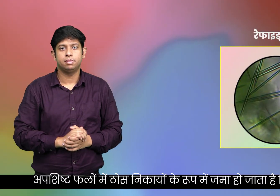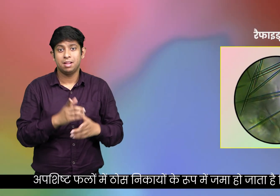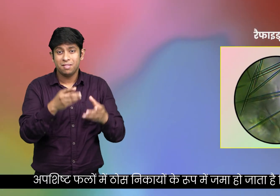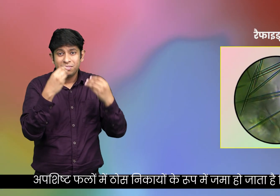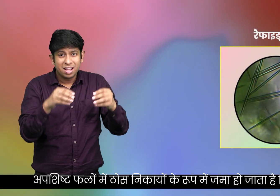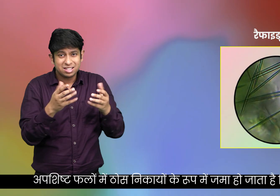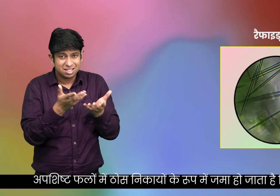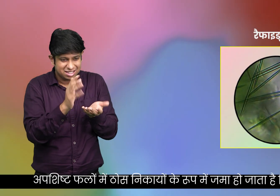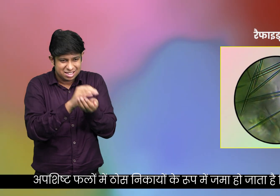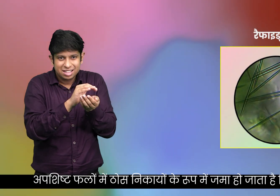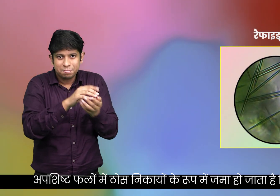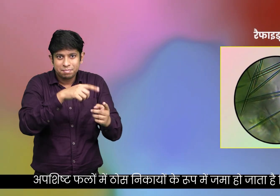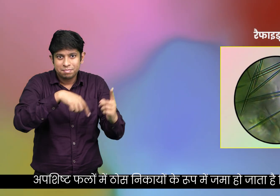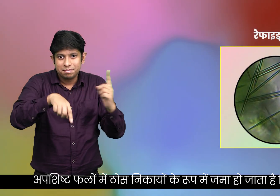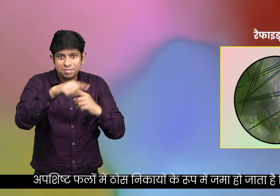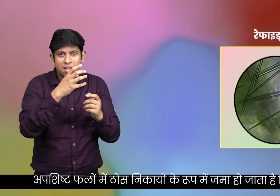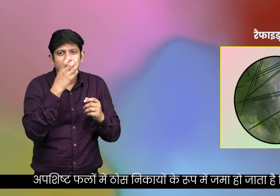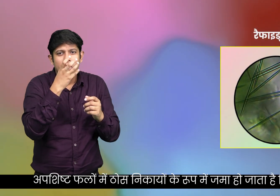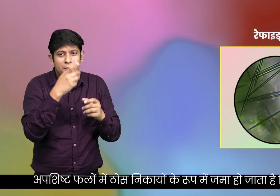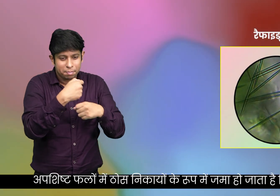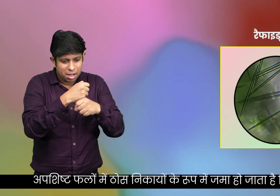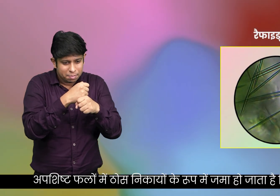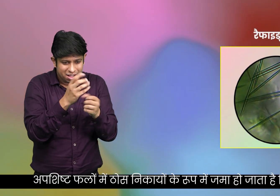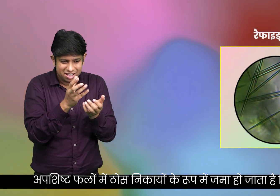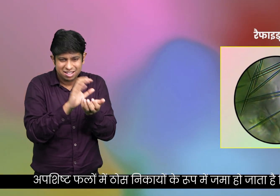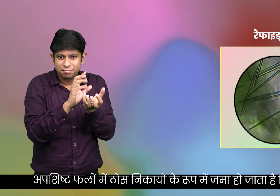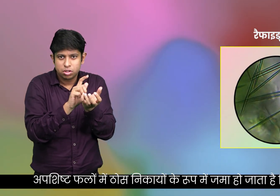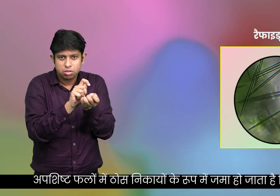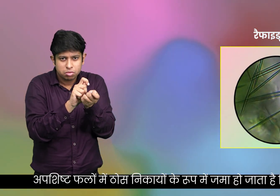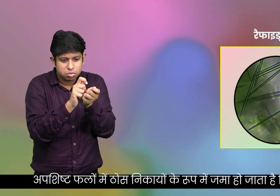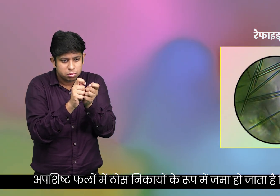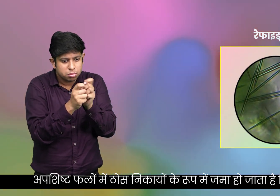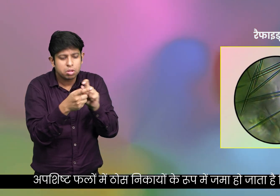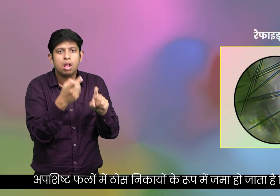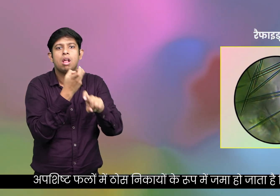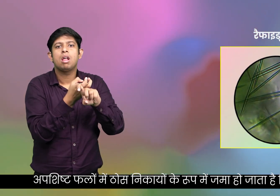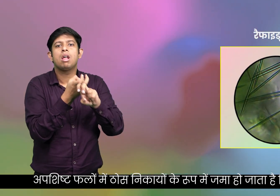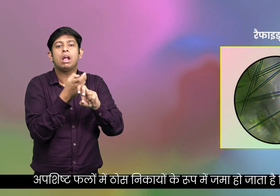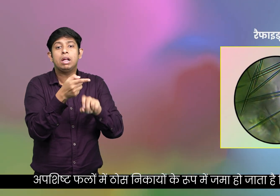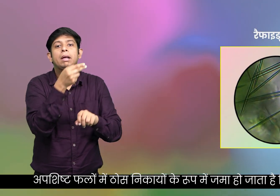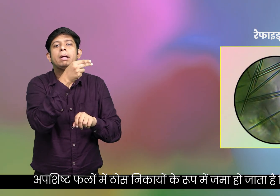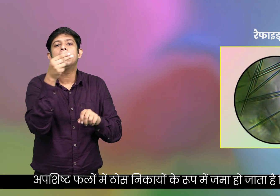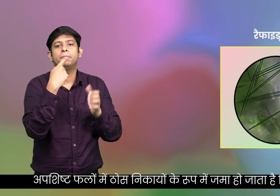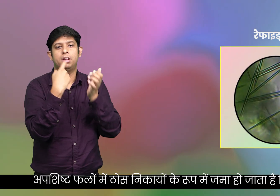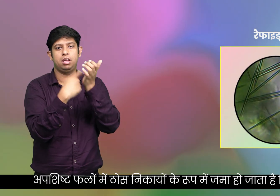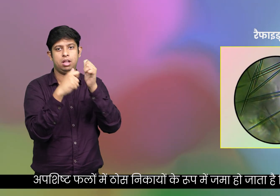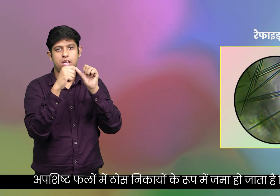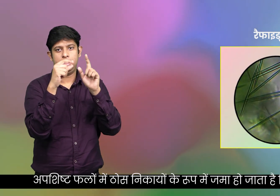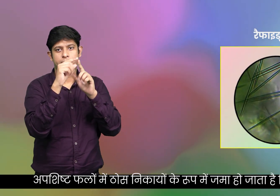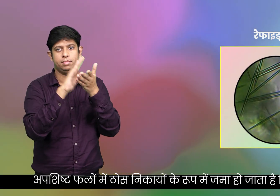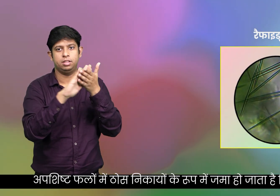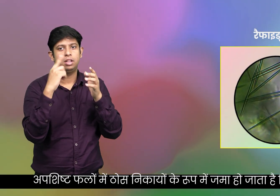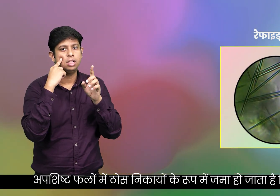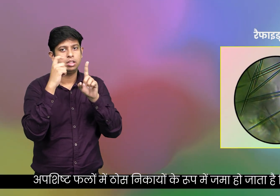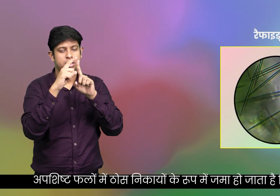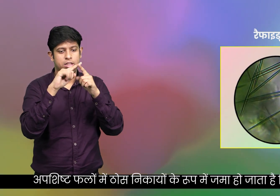अपशिष्ट फलों में ठोस निकायों के रूप में जमा हो जाता है, जिसे रैफाइड कहा जाता